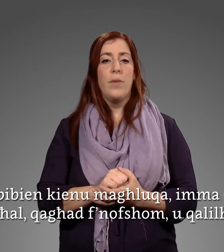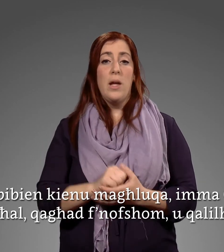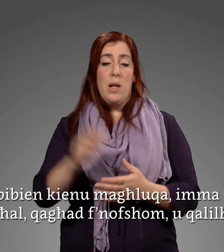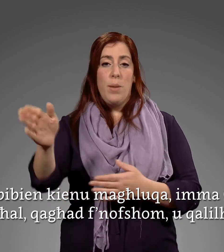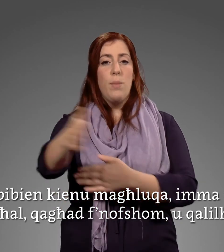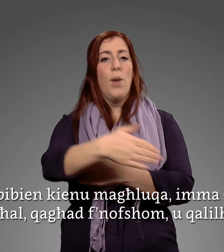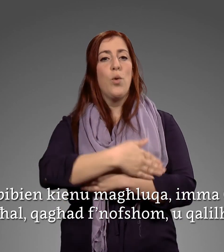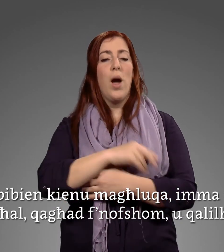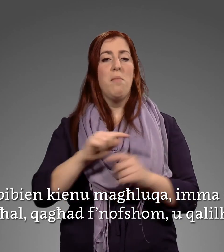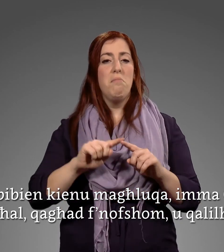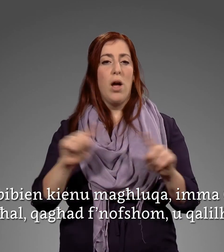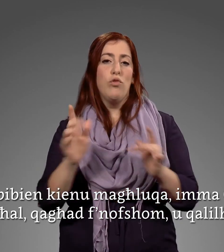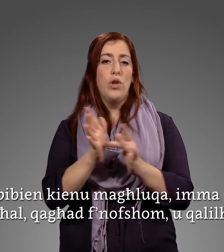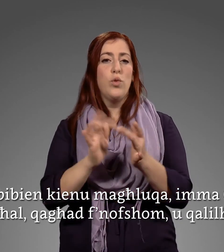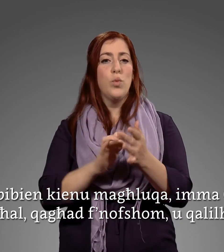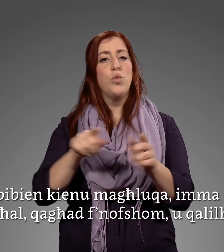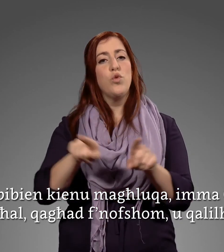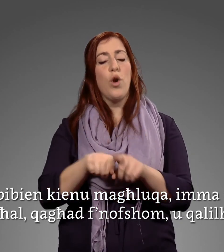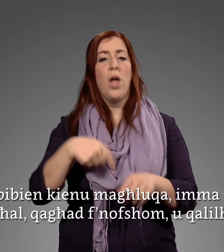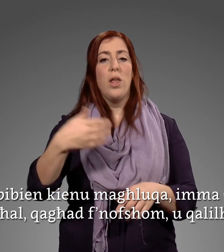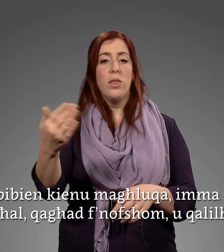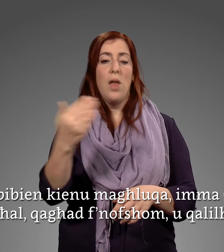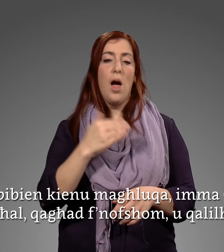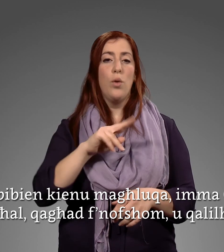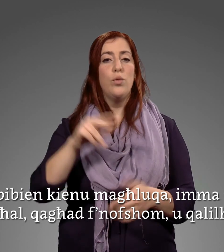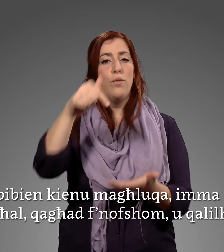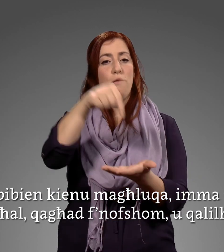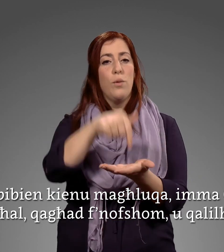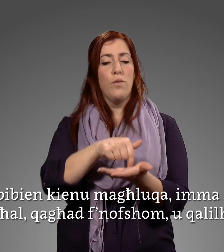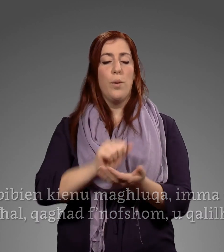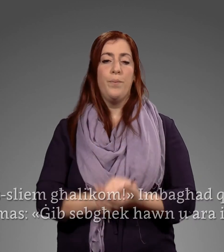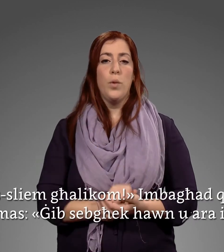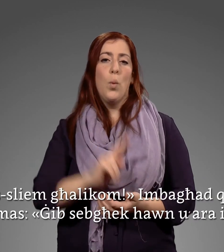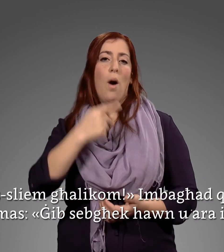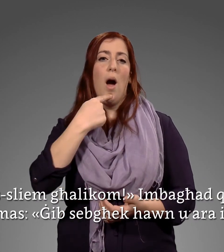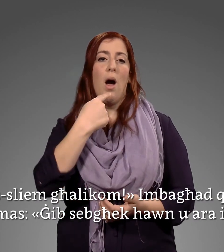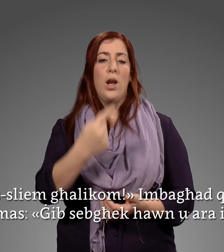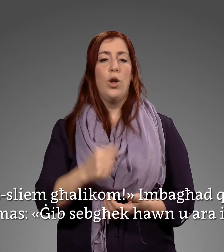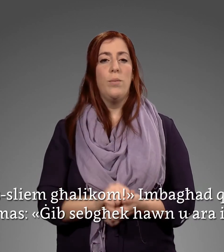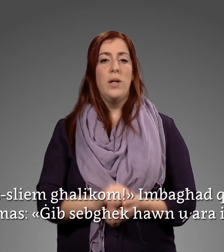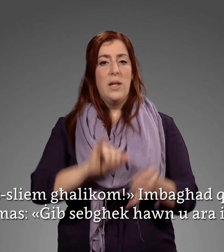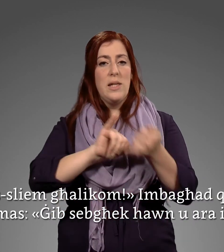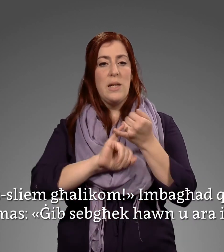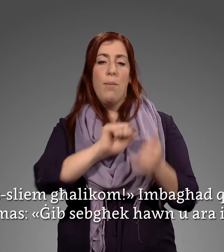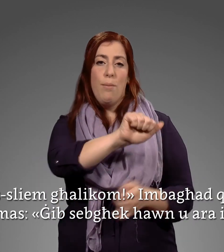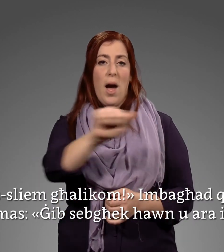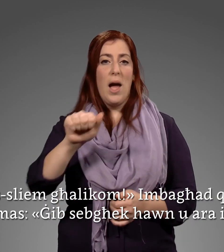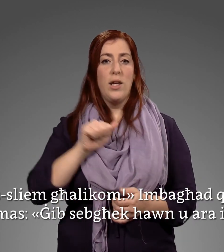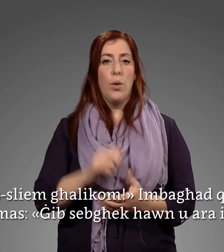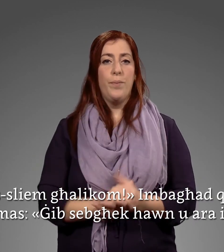imma Ġesu daħal, qatt f'nofshom u qalilhom islim għalikom. Imbagħad qal